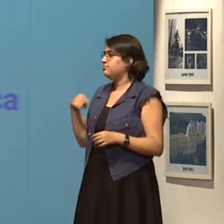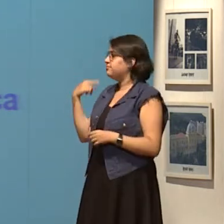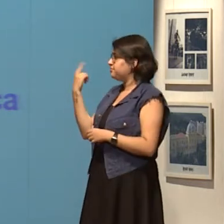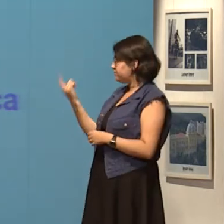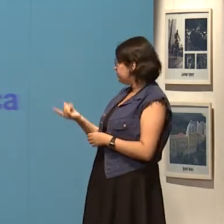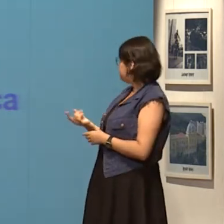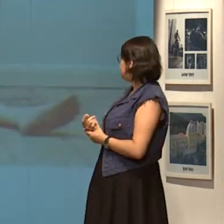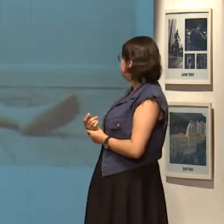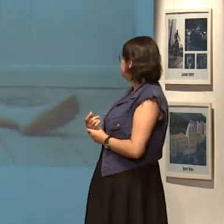Violência psicológica.